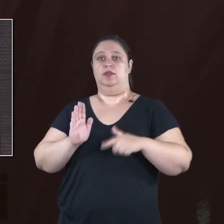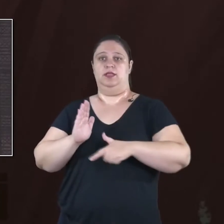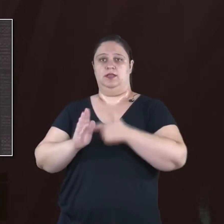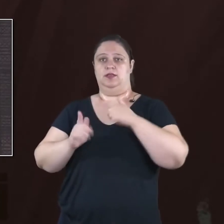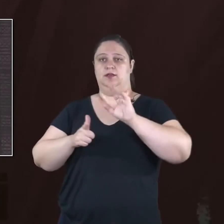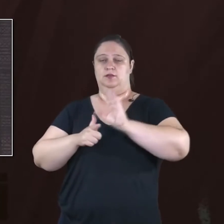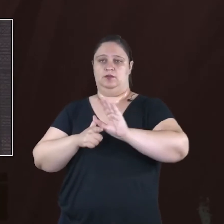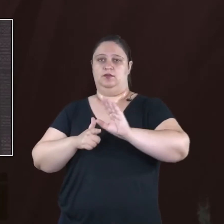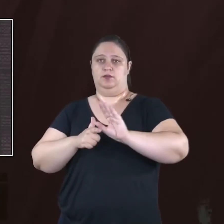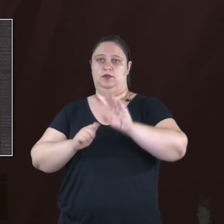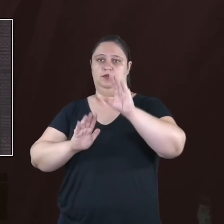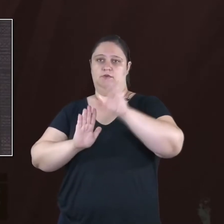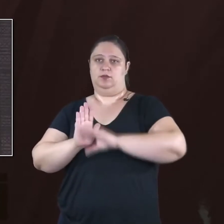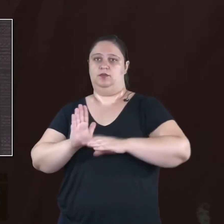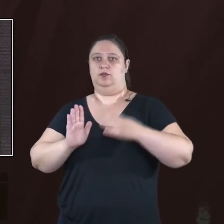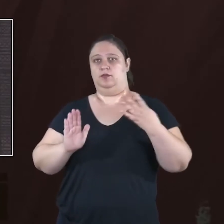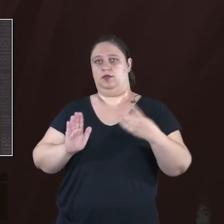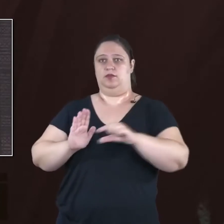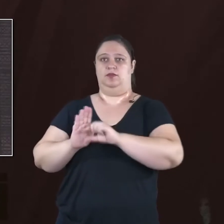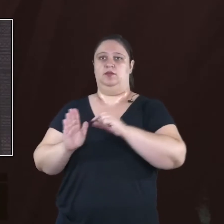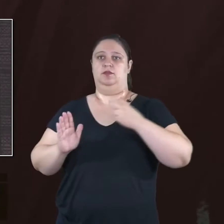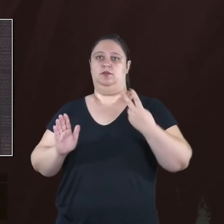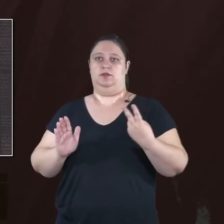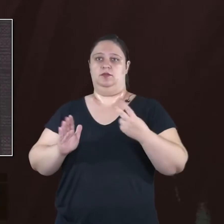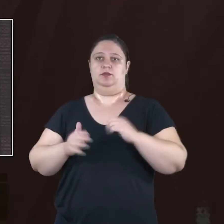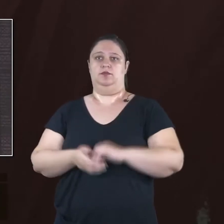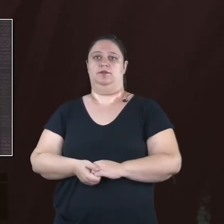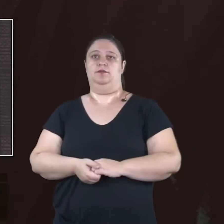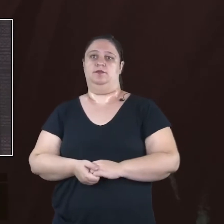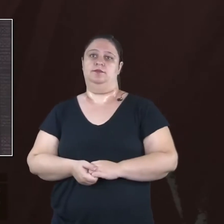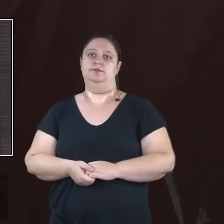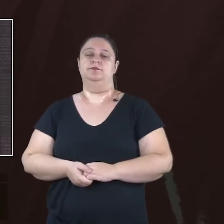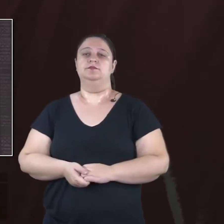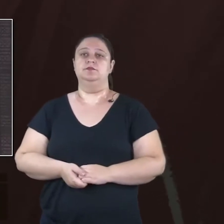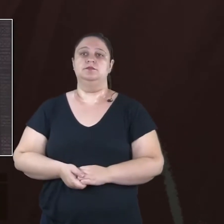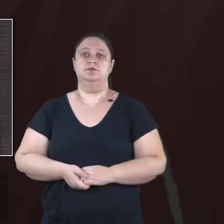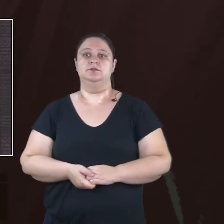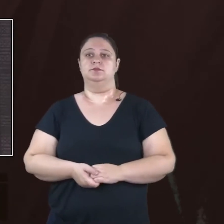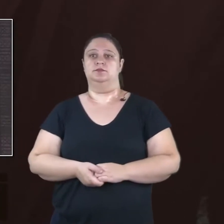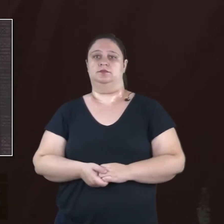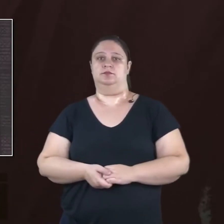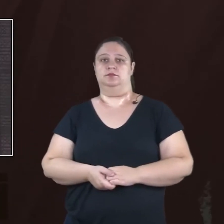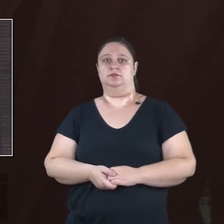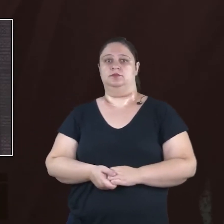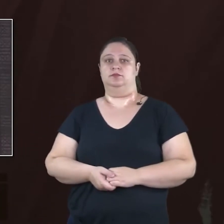Coríntios, capítulo 4, 2 Coríntios, versículo 2.